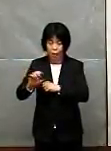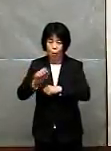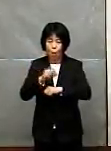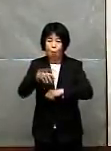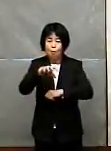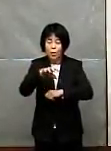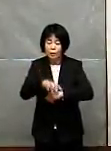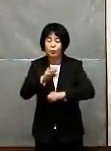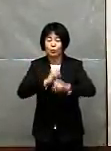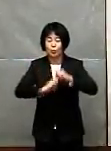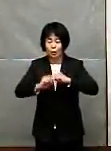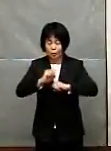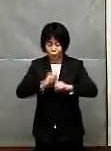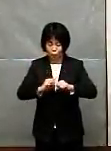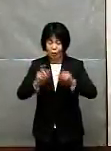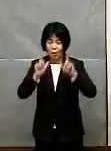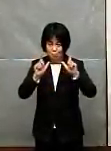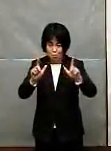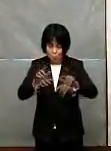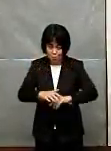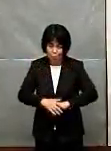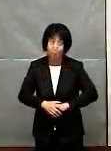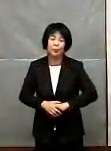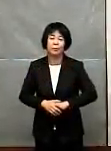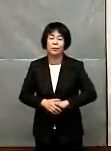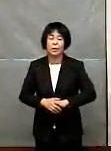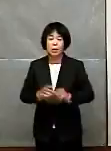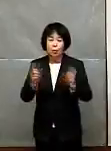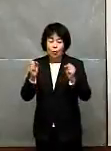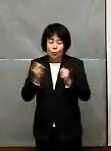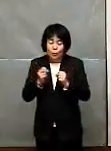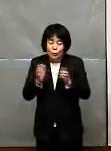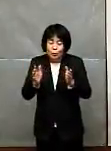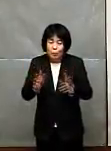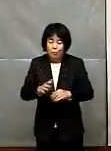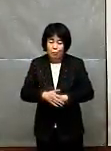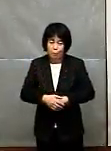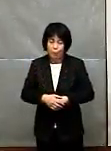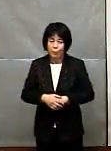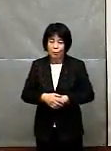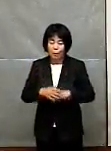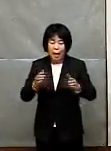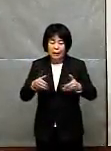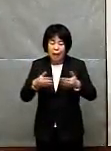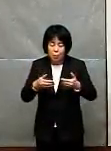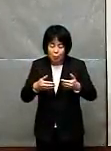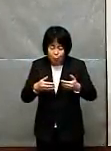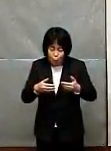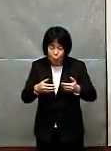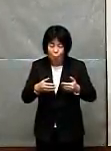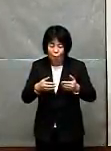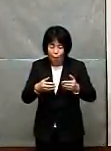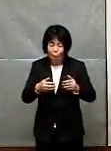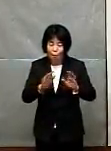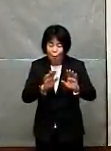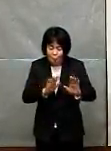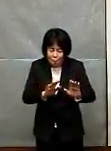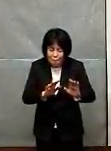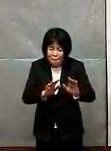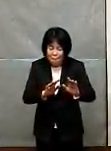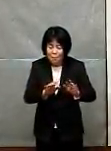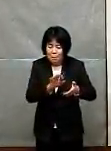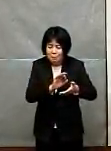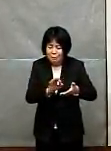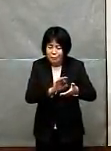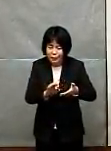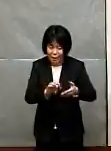施についてお知らせいたします。冬季におきましては暖房の使用などでエネルギー消費が